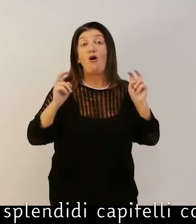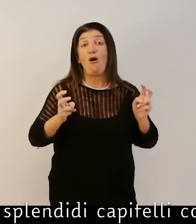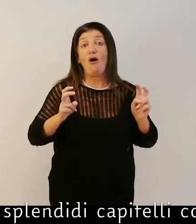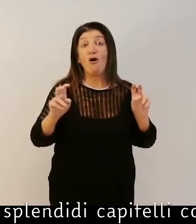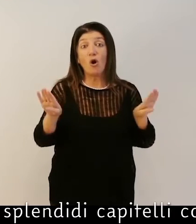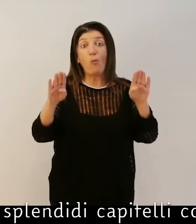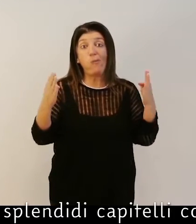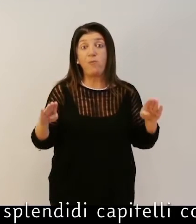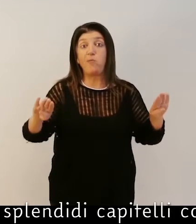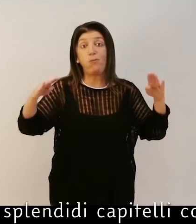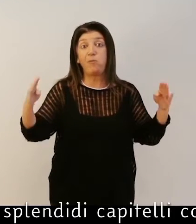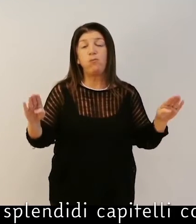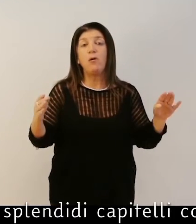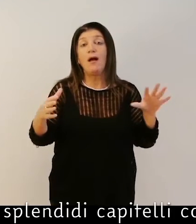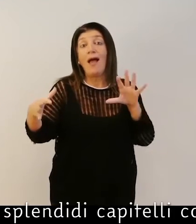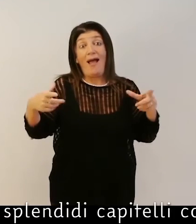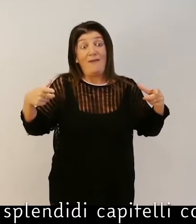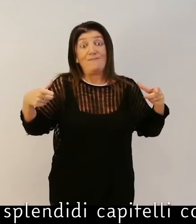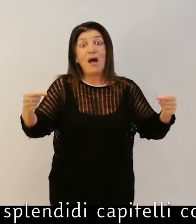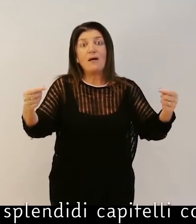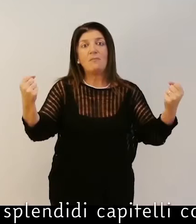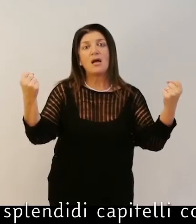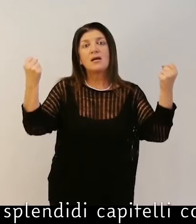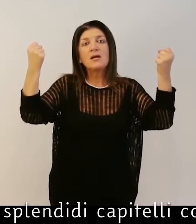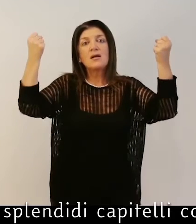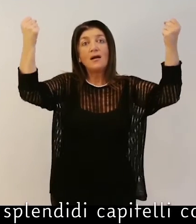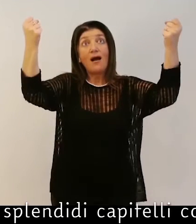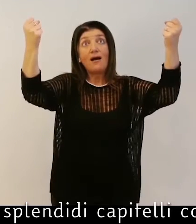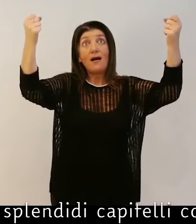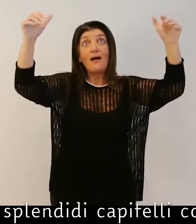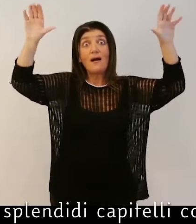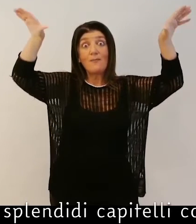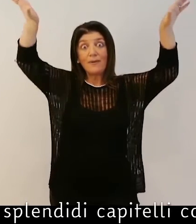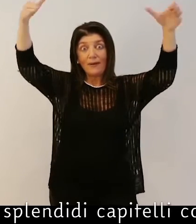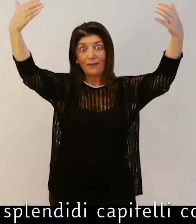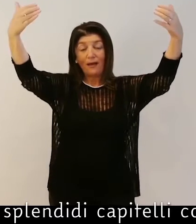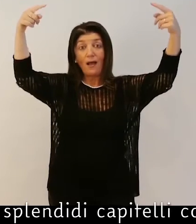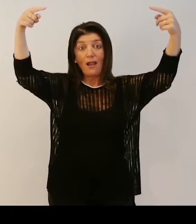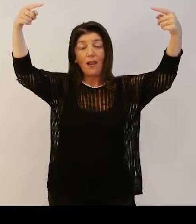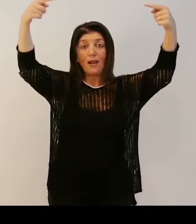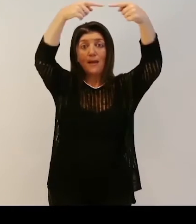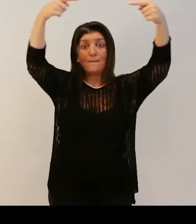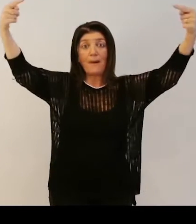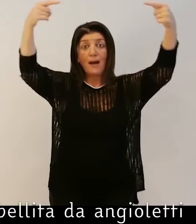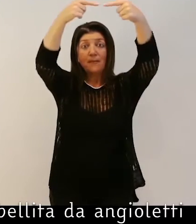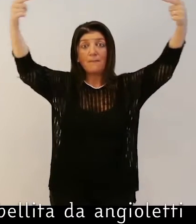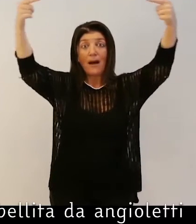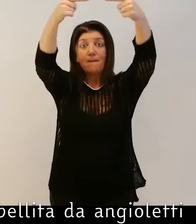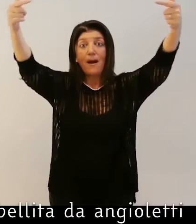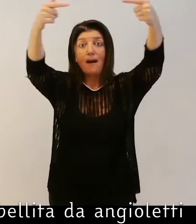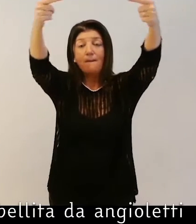da splendidi capitelli compositi, sopra i quali scorre una trabeazione, abbellita